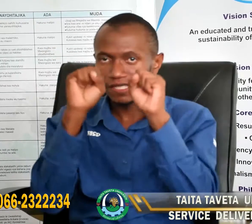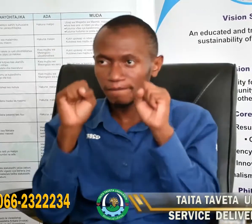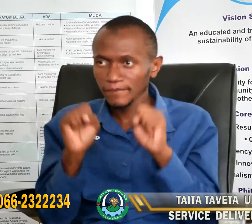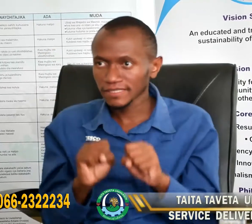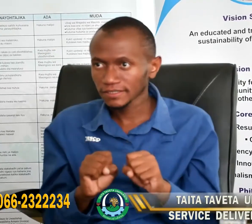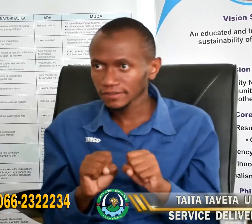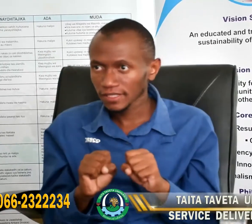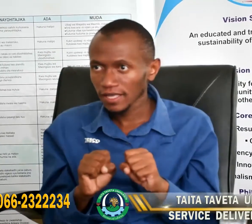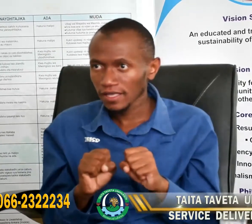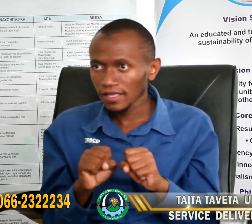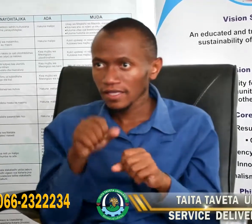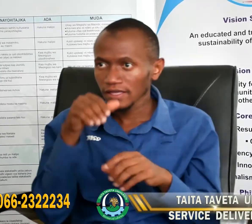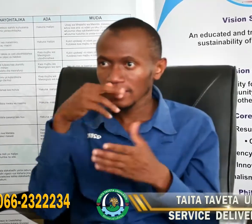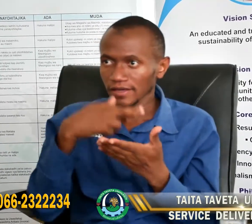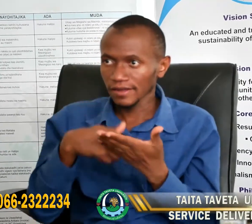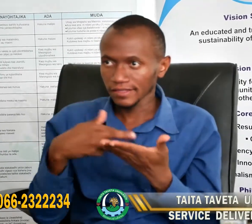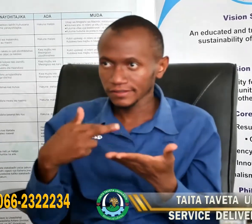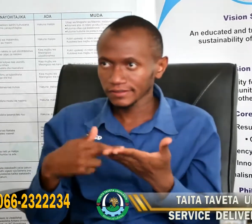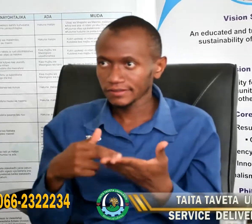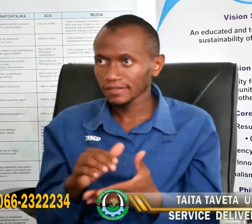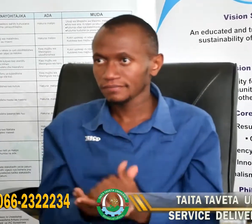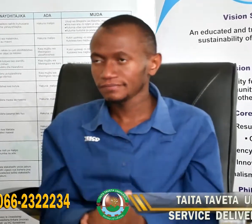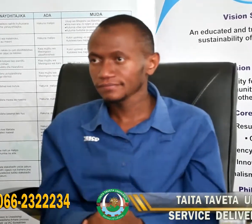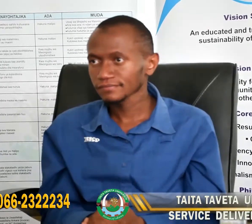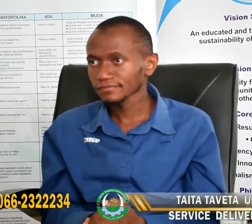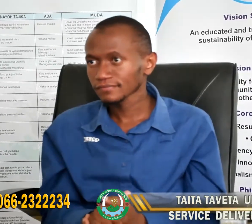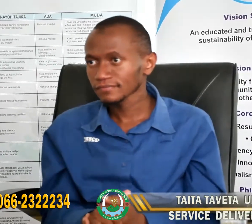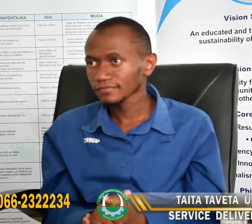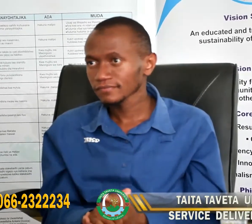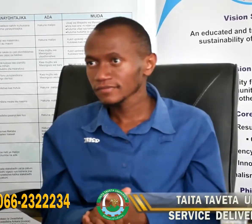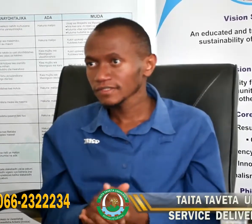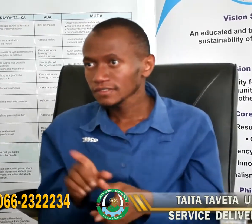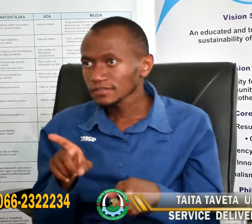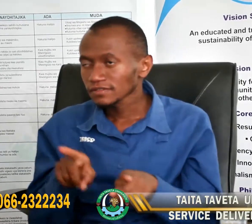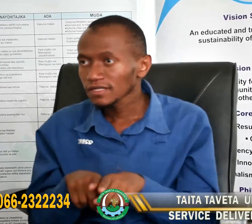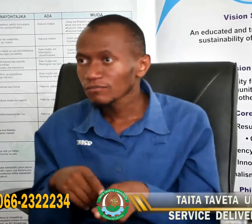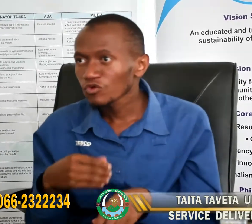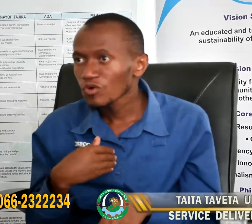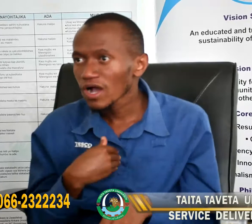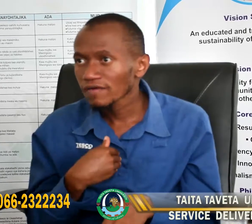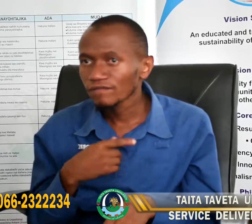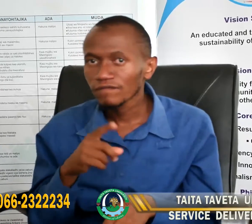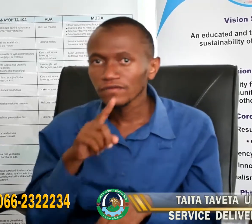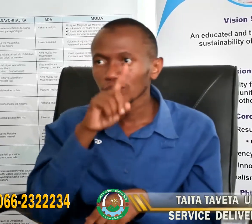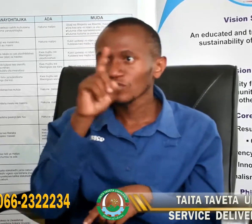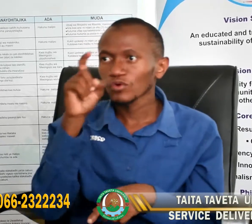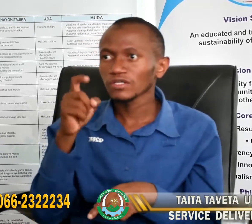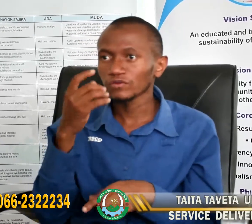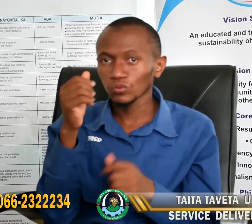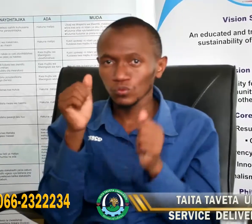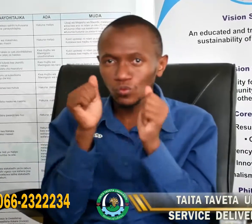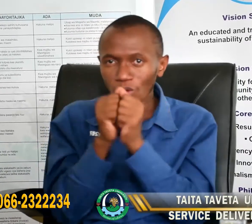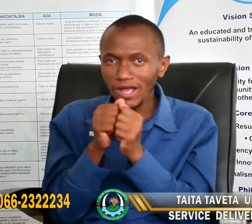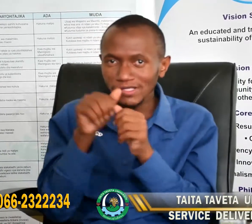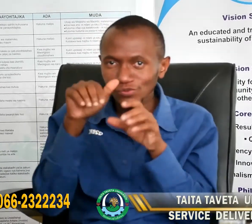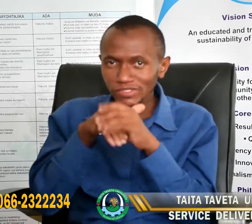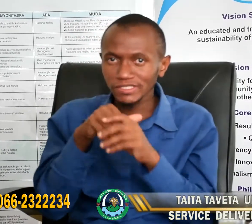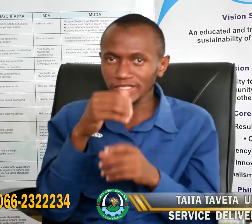Muda, siku 90 za kazi baada ya kukamilika kwa mwaka wa masomo na kuidhinishwa na seneti